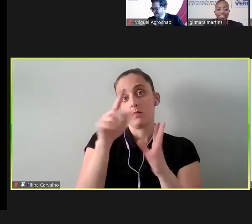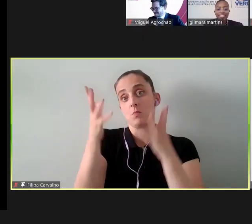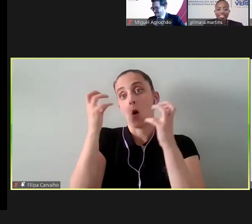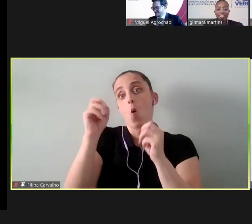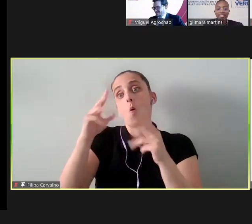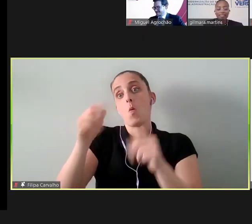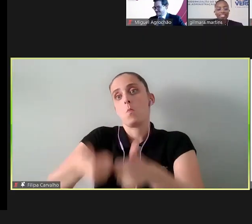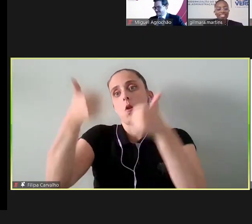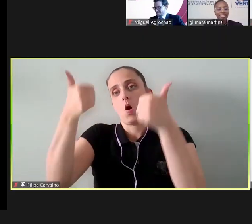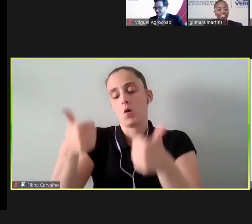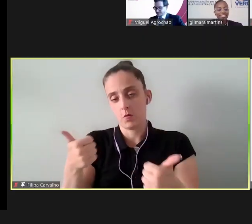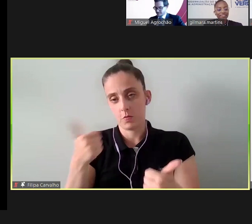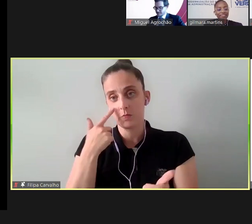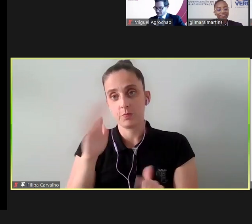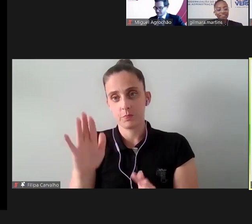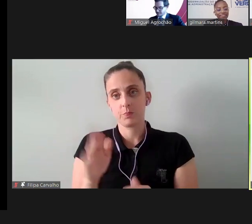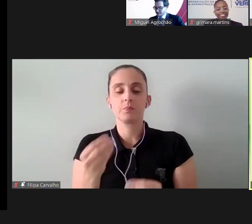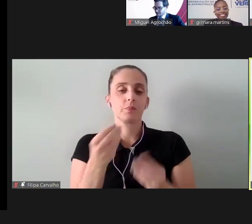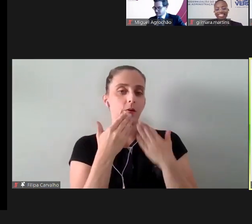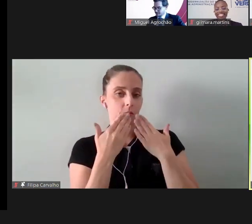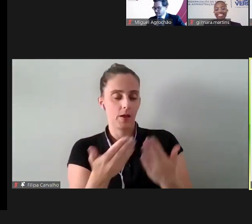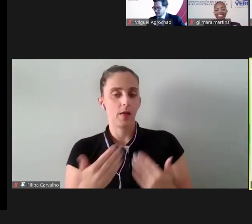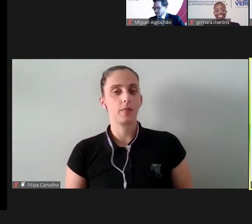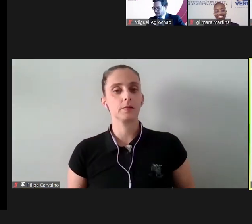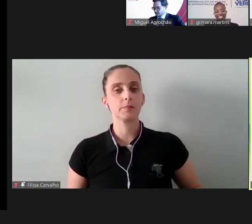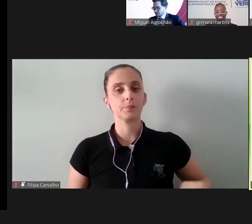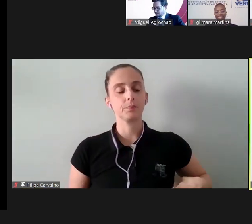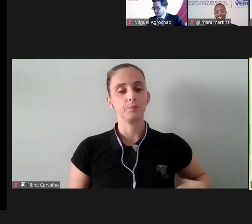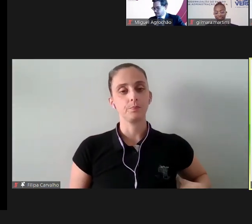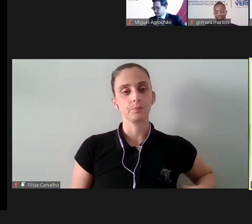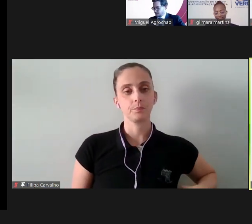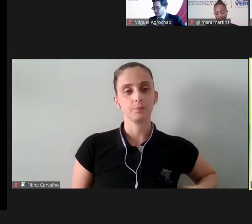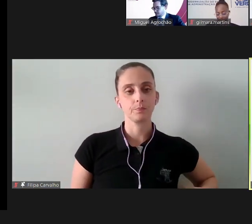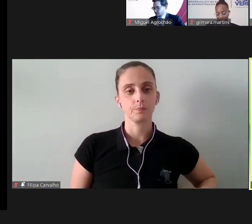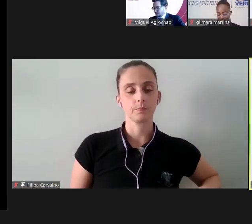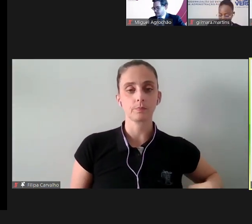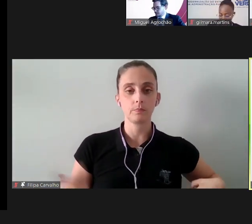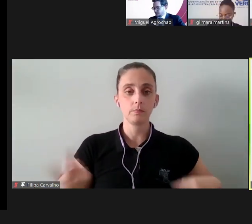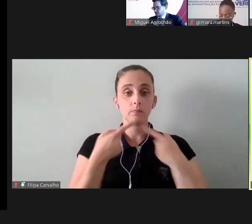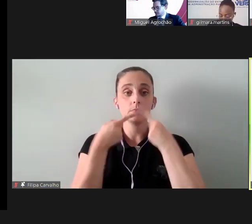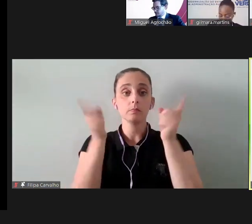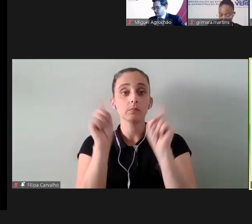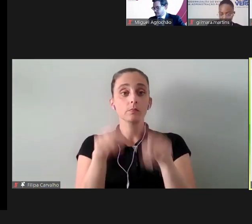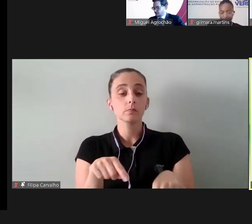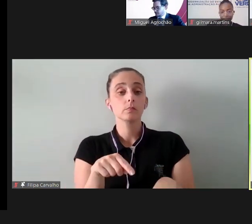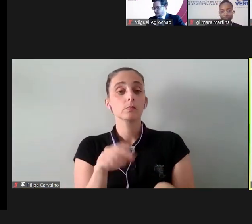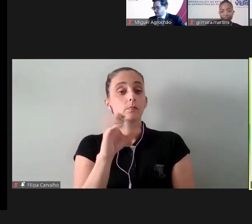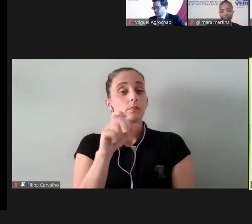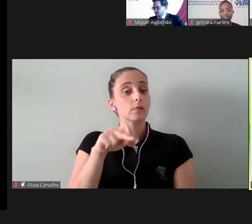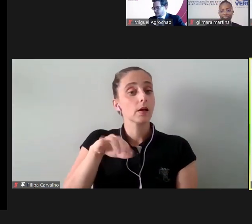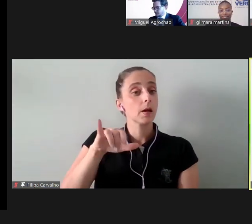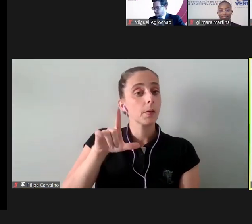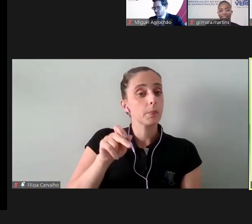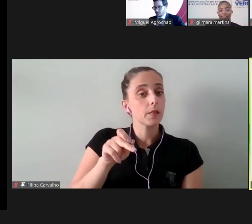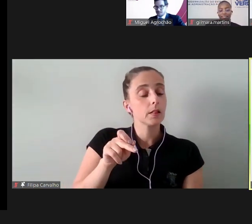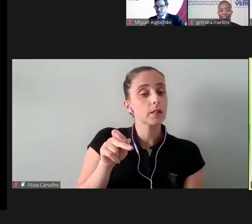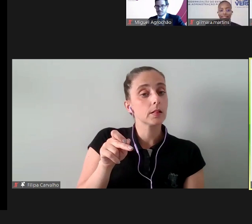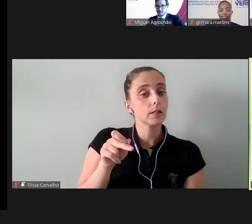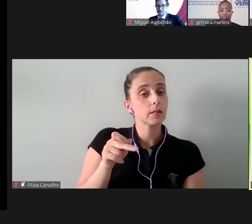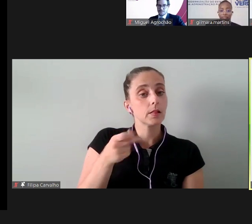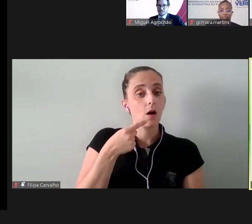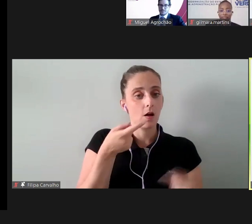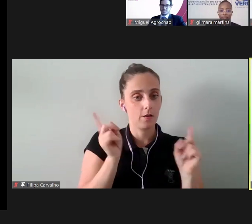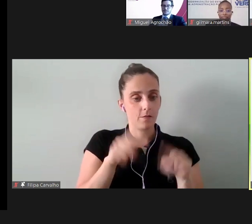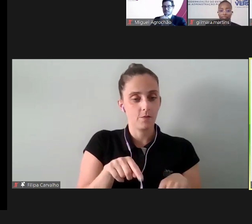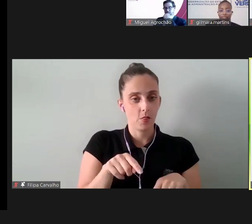sabe. Obrigada. Eu volto então, só para ver se a doutora Camila Medeiros já está de